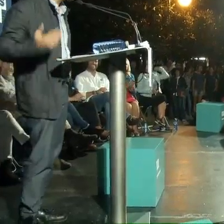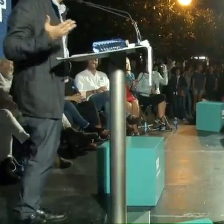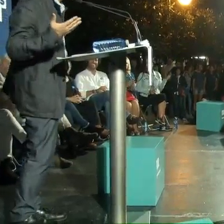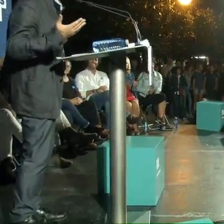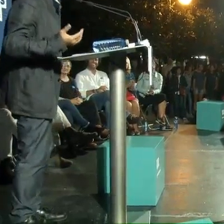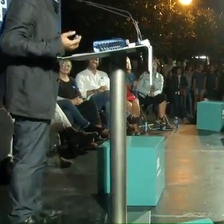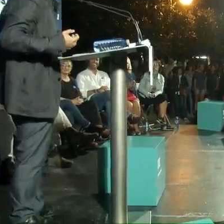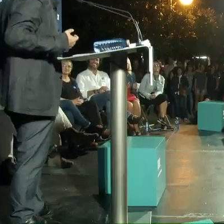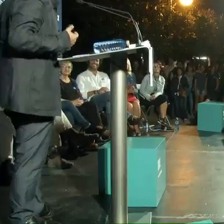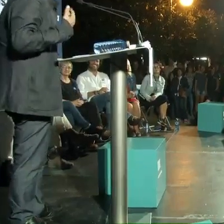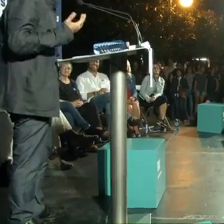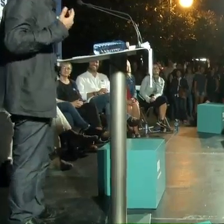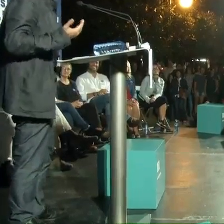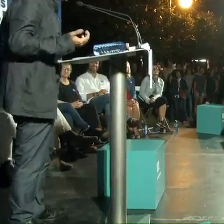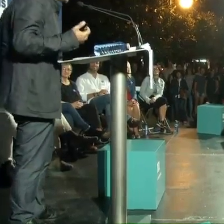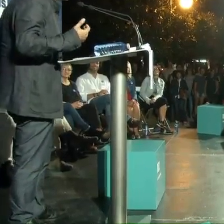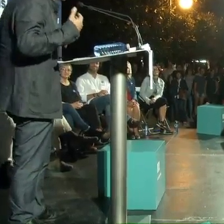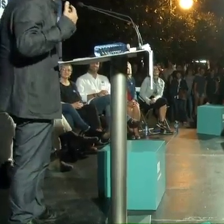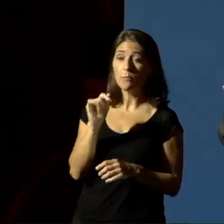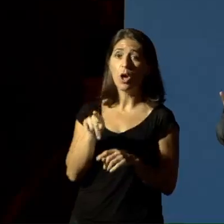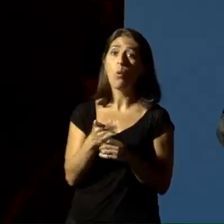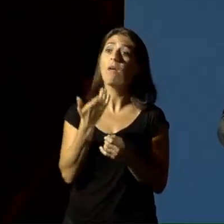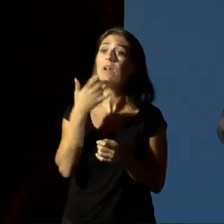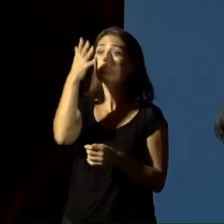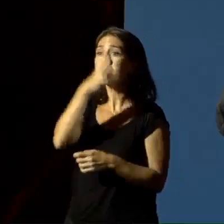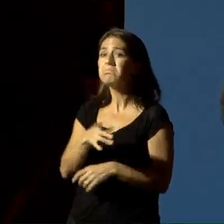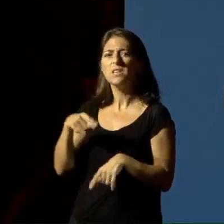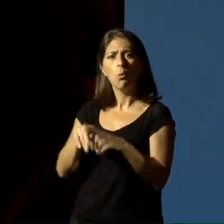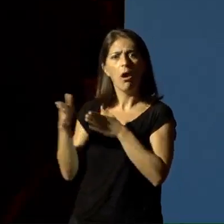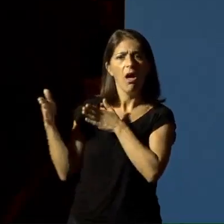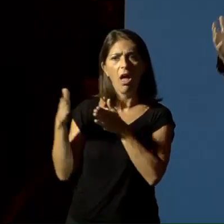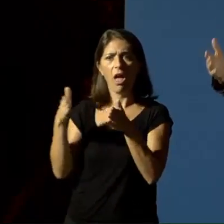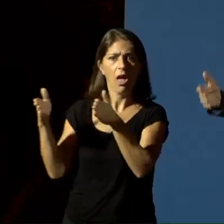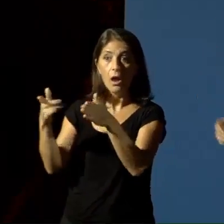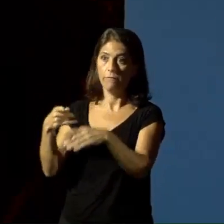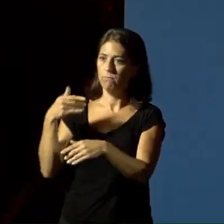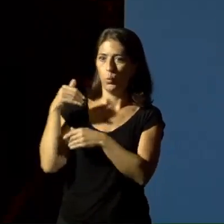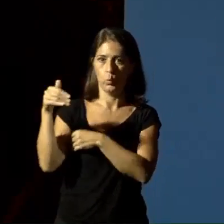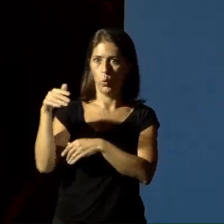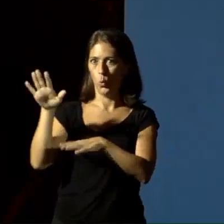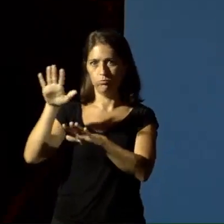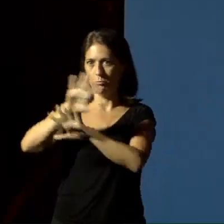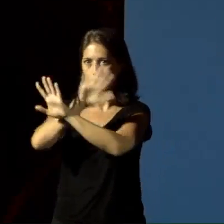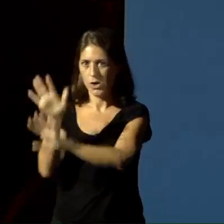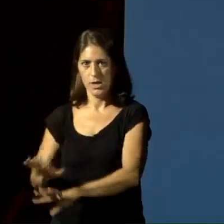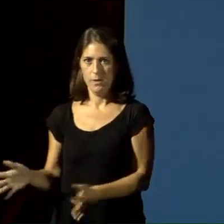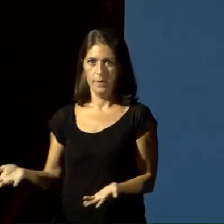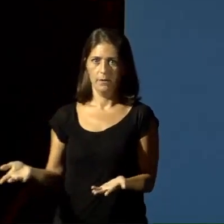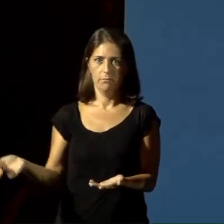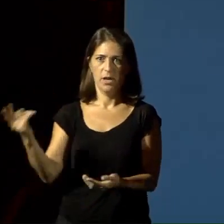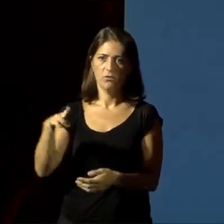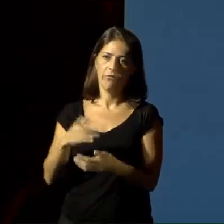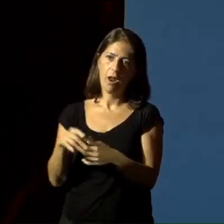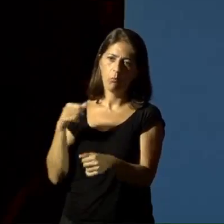Como na esmorga, a imputación é o camiño que leva ao fatalismo. Vante avisando